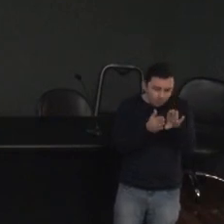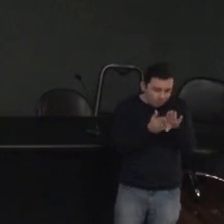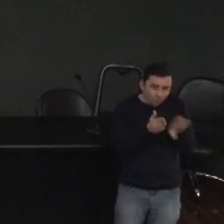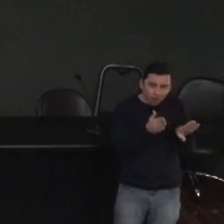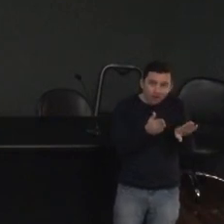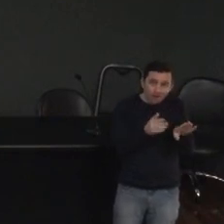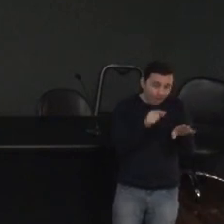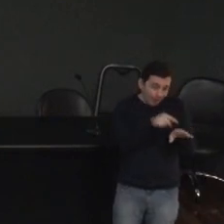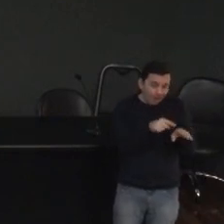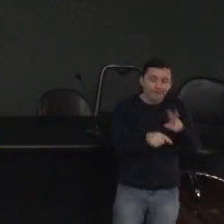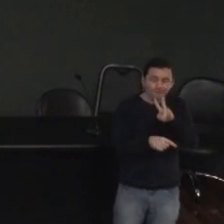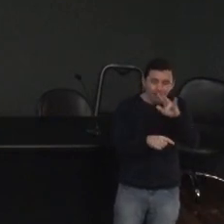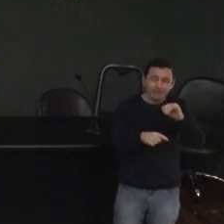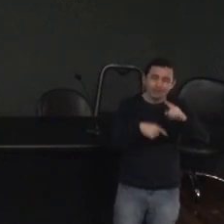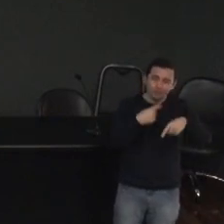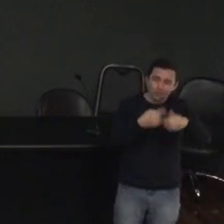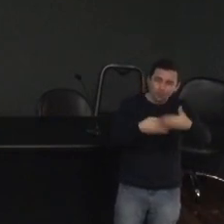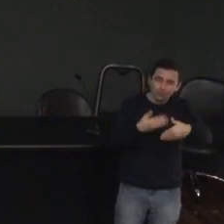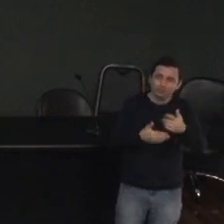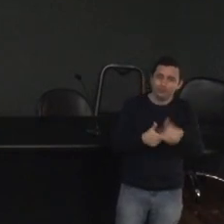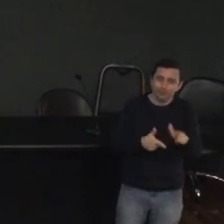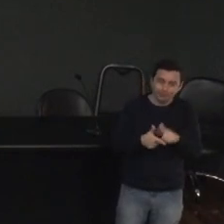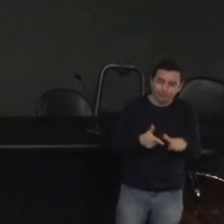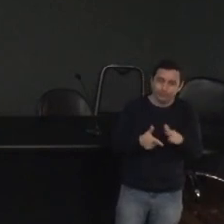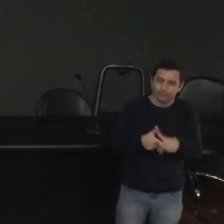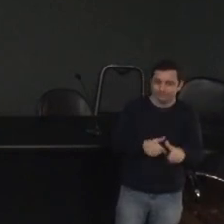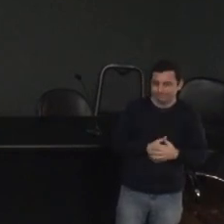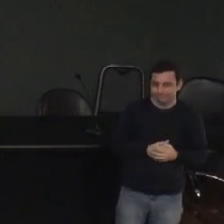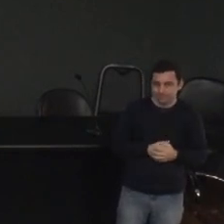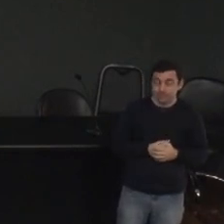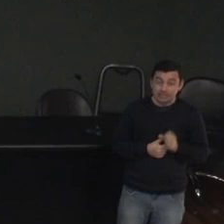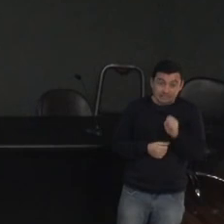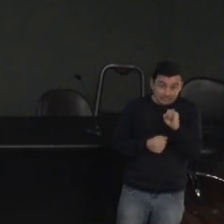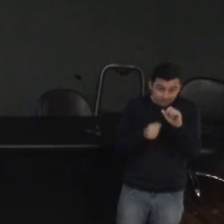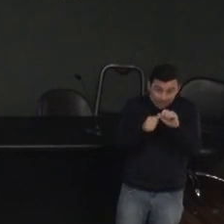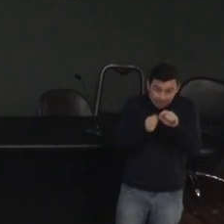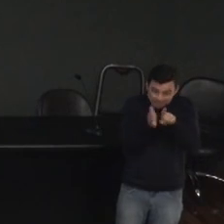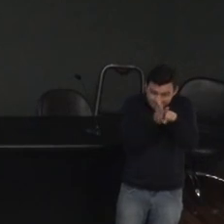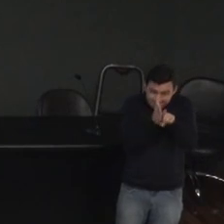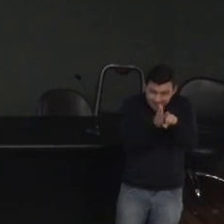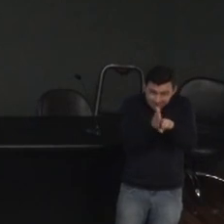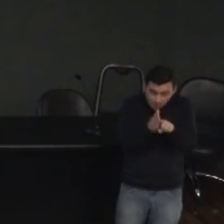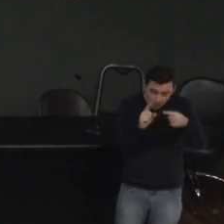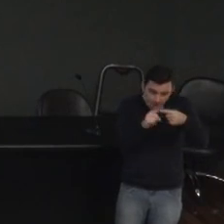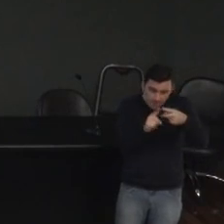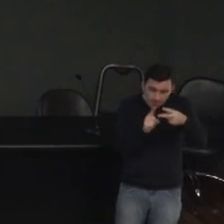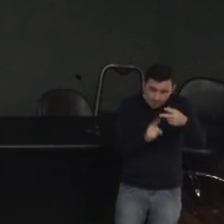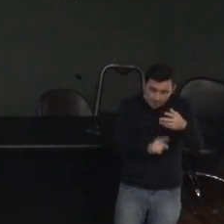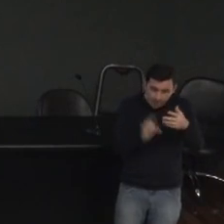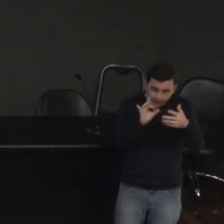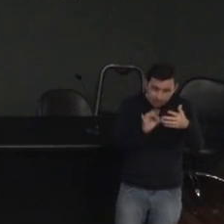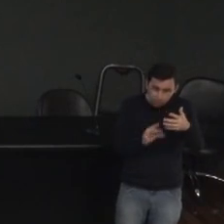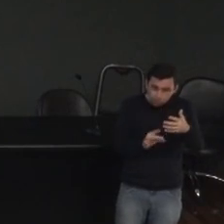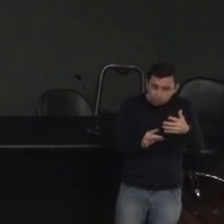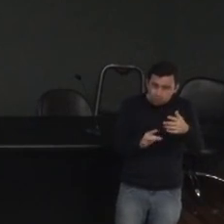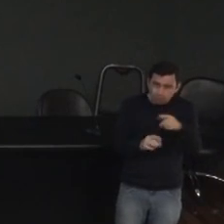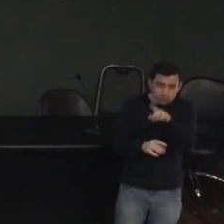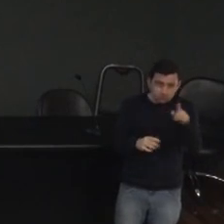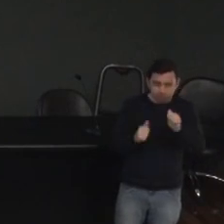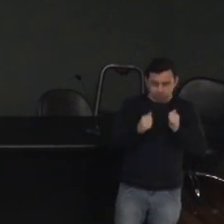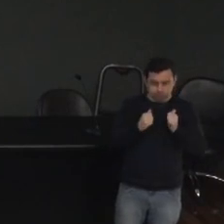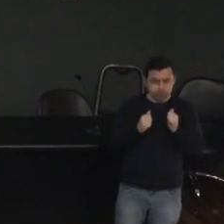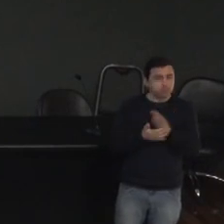problema que você não vai conseguir demonstrar que fez o trabalho se você fez o trabalho de verificação e mapeou você não se omi